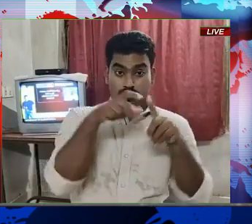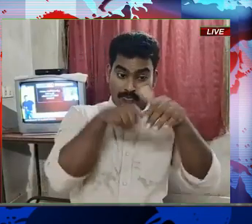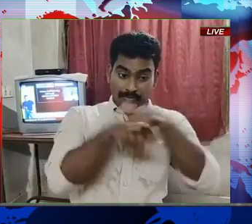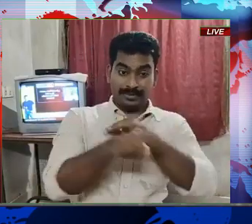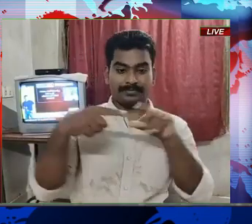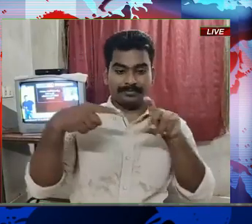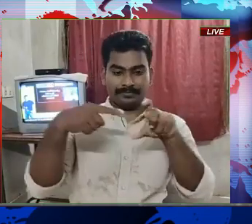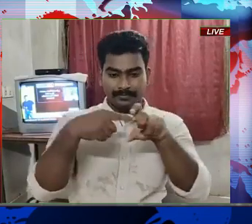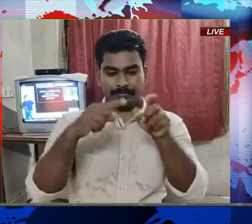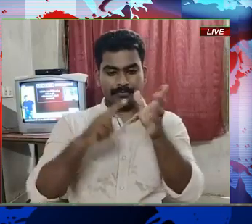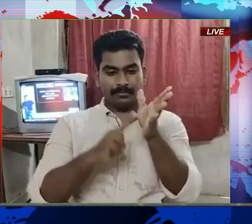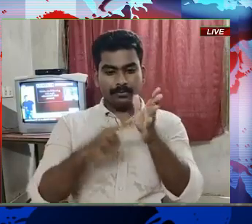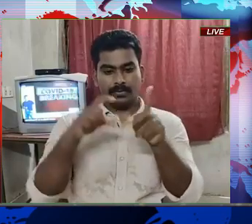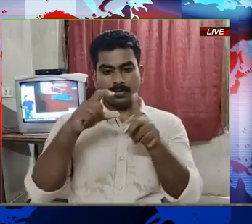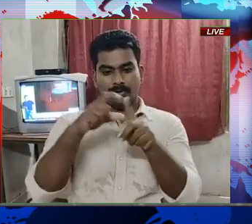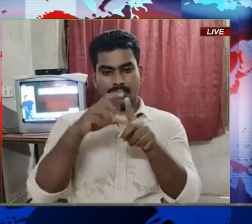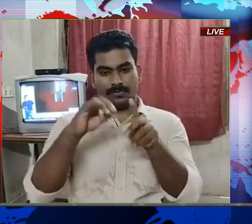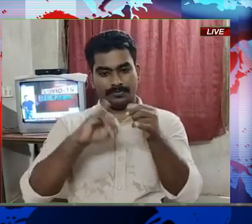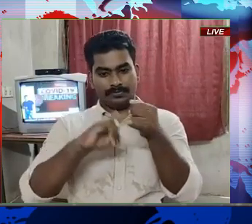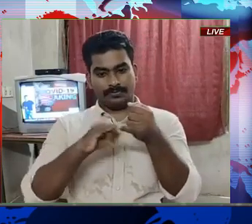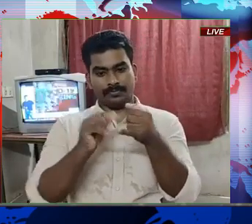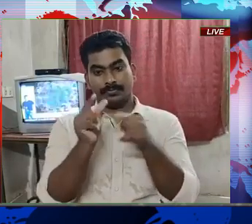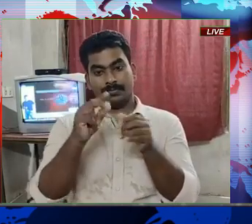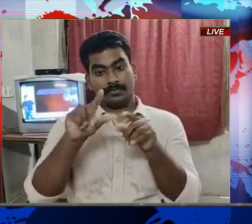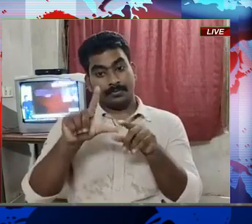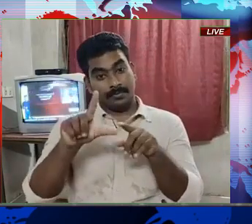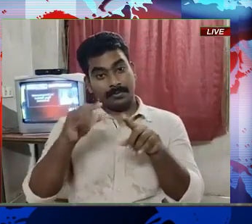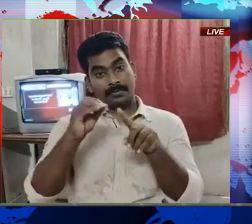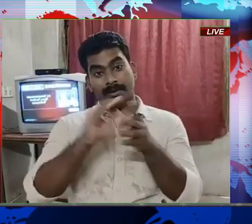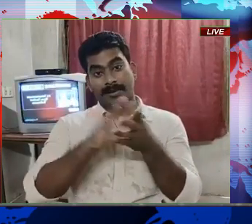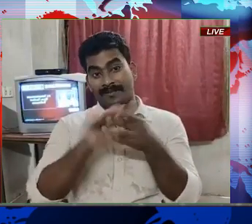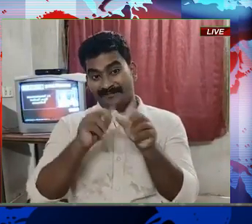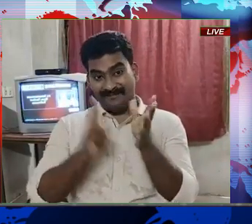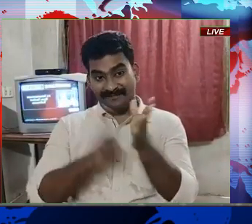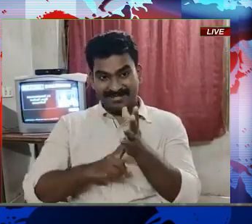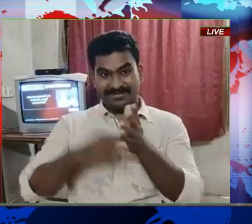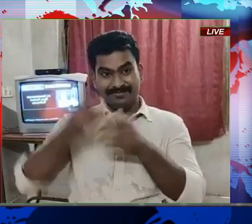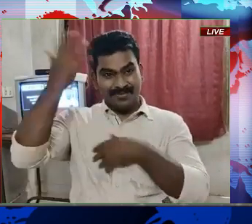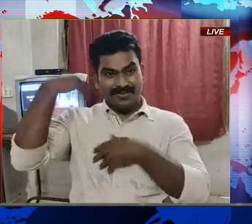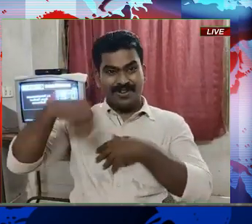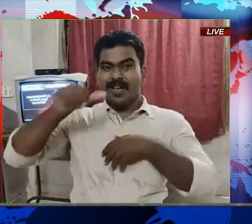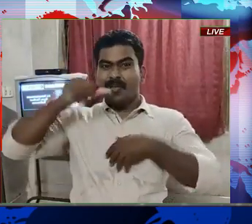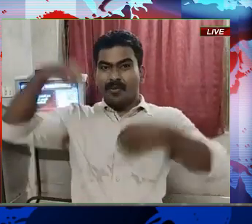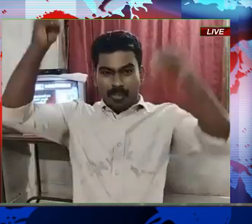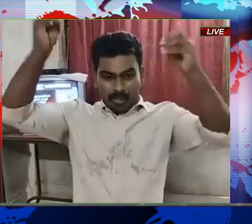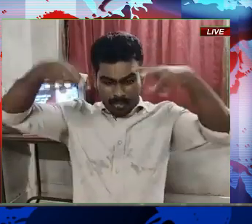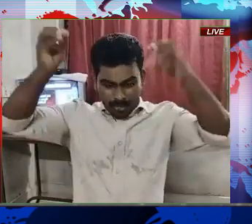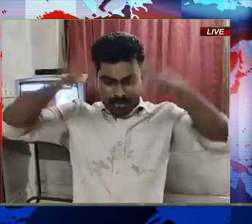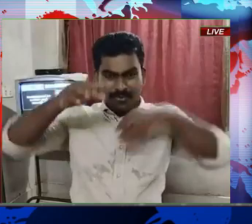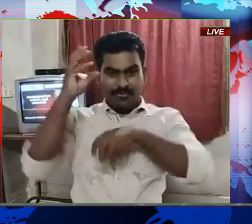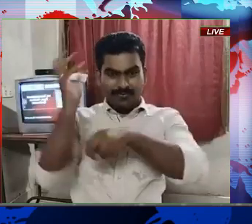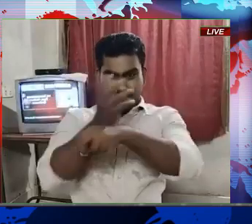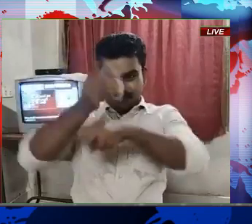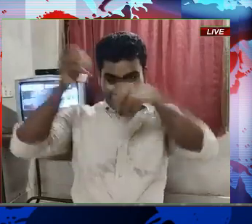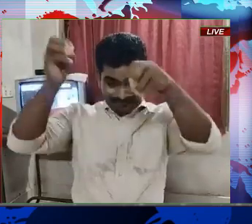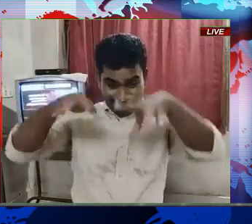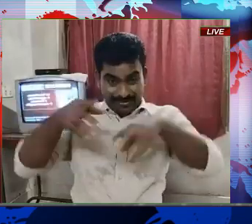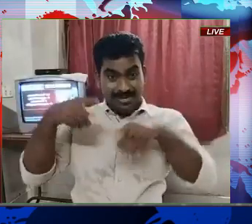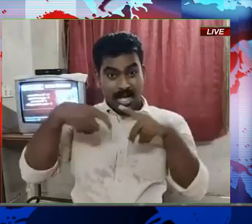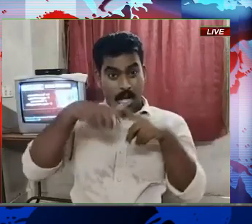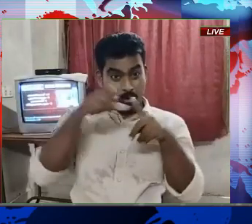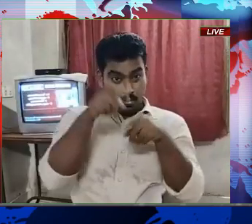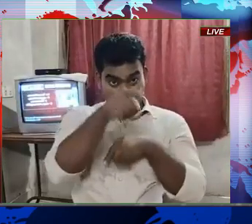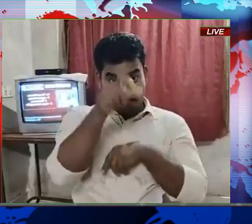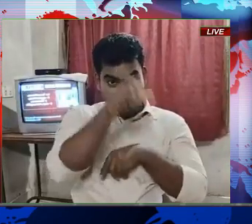പൊതുവെ ആരോഗ്യ പ്രവർത്തകരും ജനപ്രതിനിധികളും റേഷൻ വിതരണത്തിൽ ക്രിയാത്മക ഇടപെടലാണ്